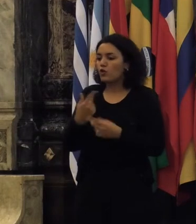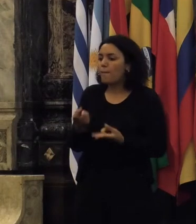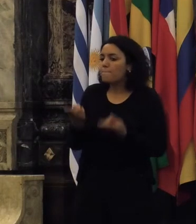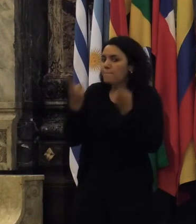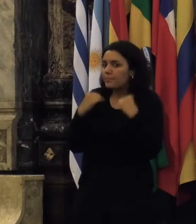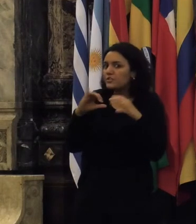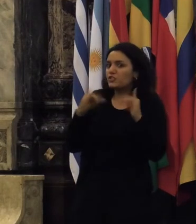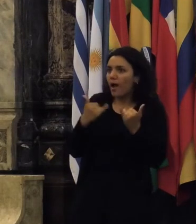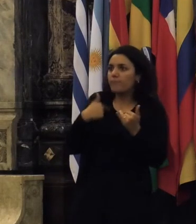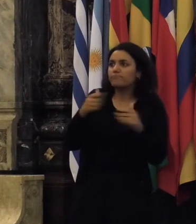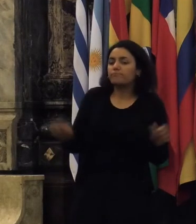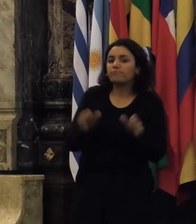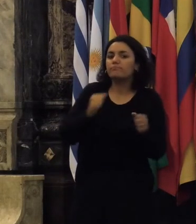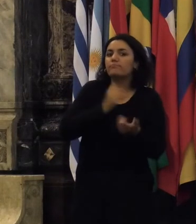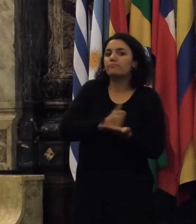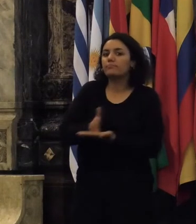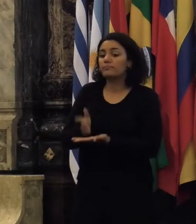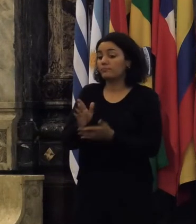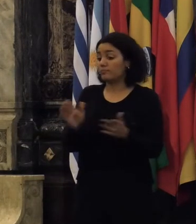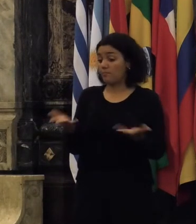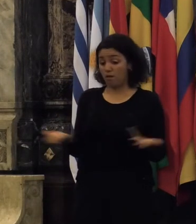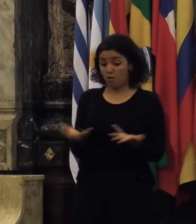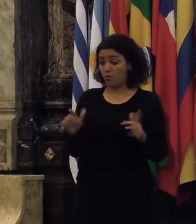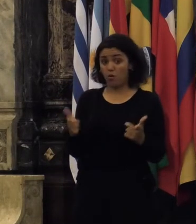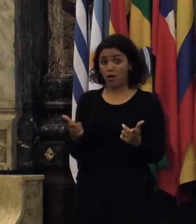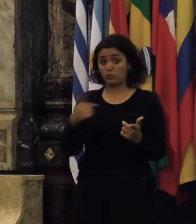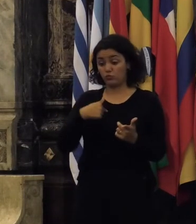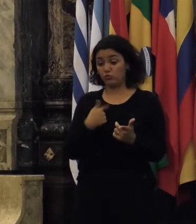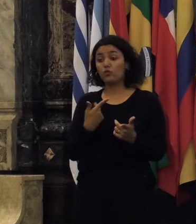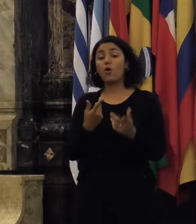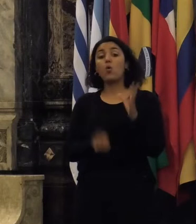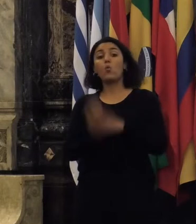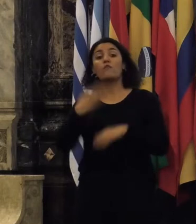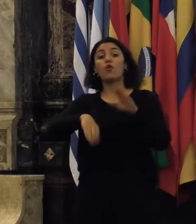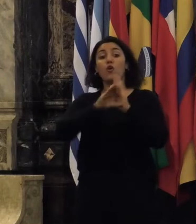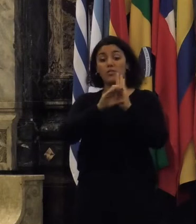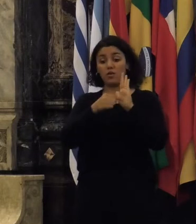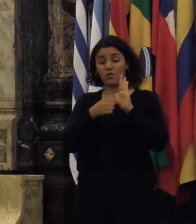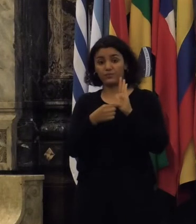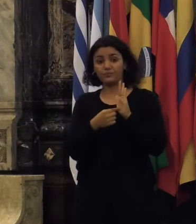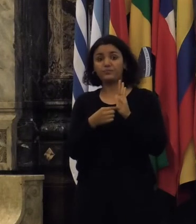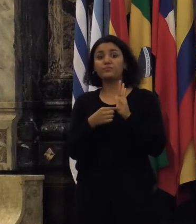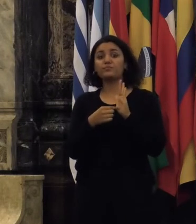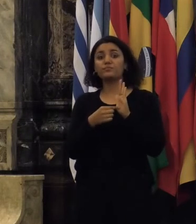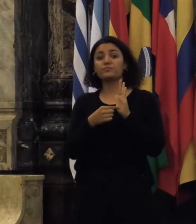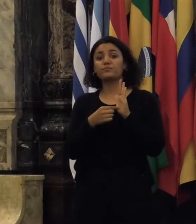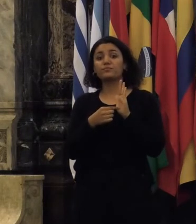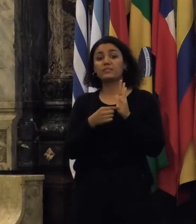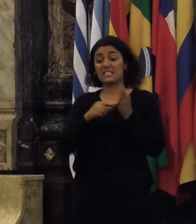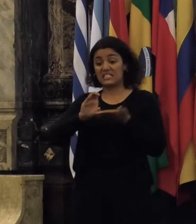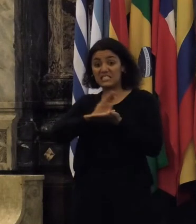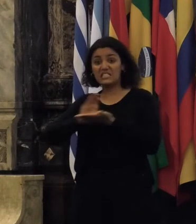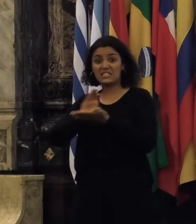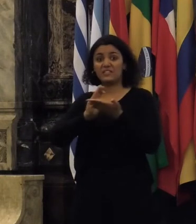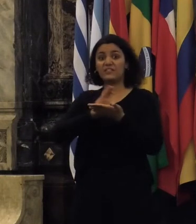subordinados, ya no existe. Por lo menos con el nuevo Código Civil y Comercial que nosotros tenemos en Argentina, nuestro lugar es de corresponsables.